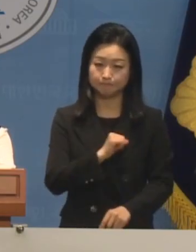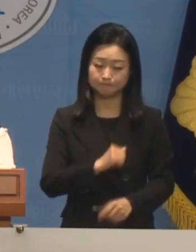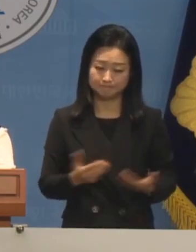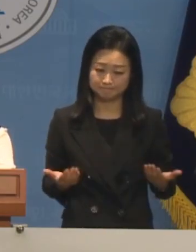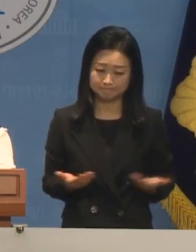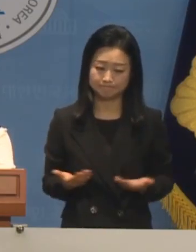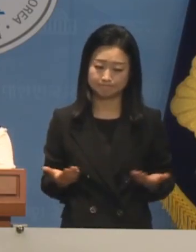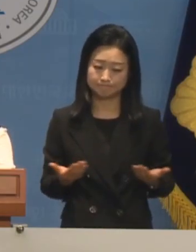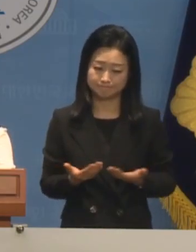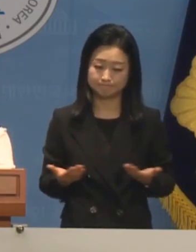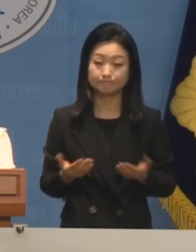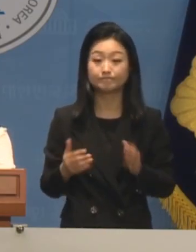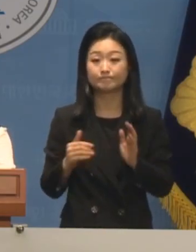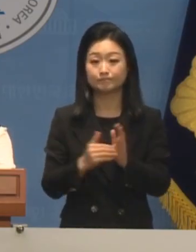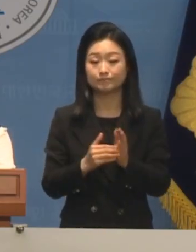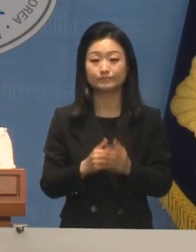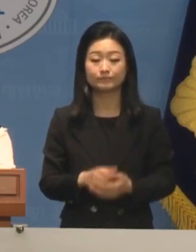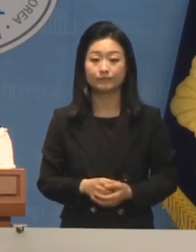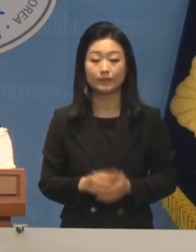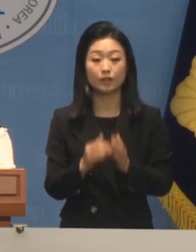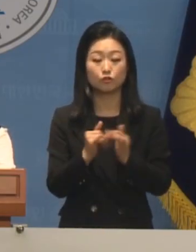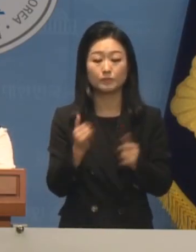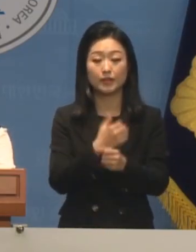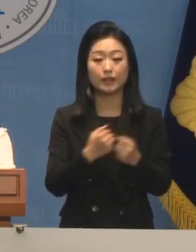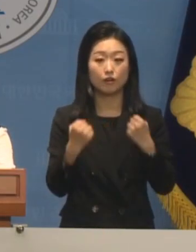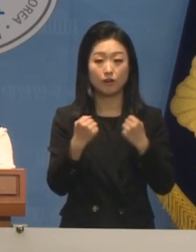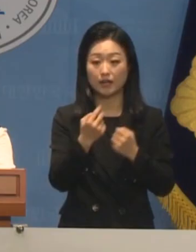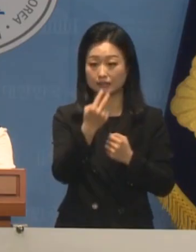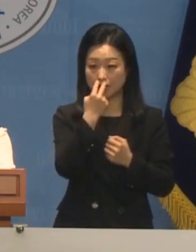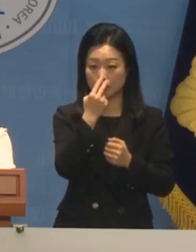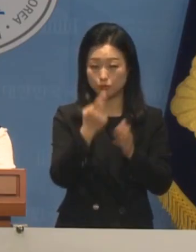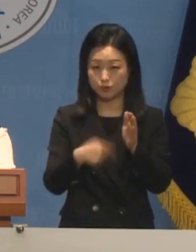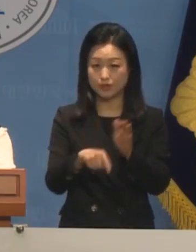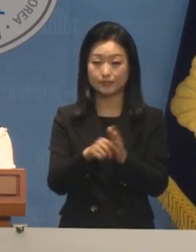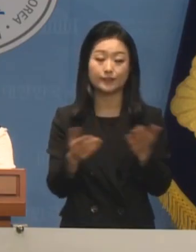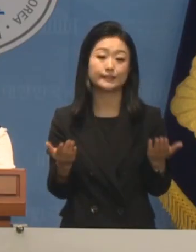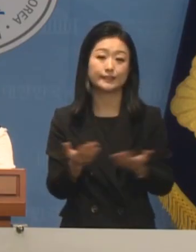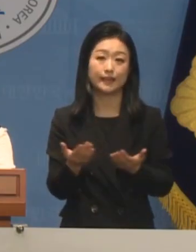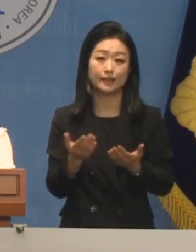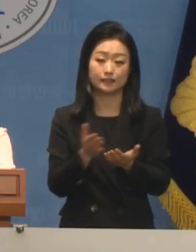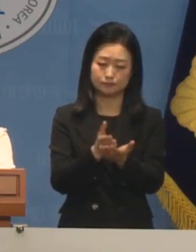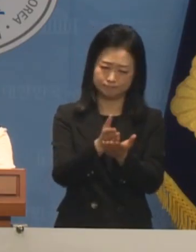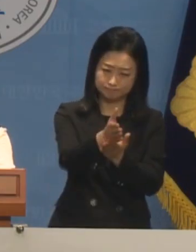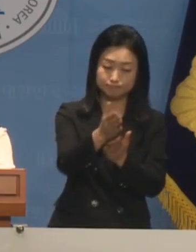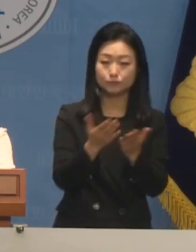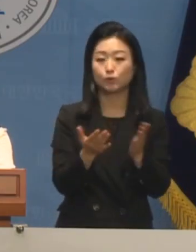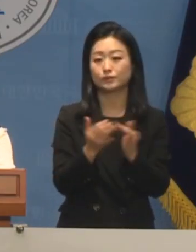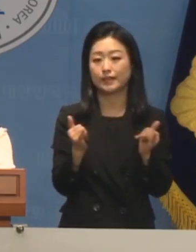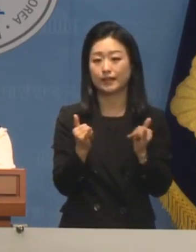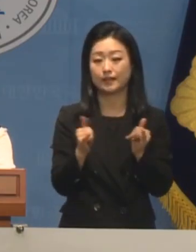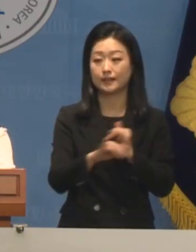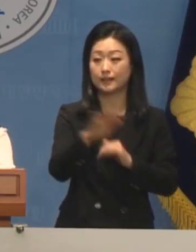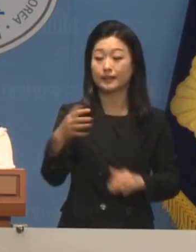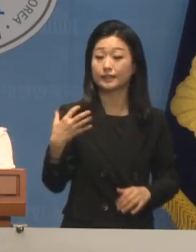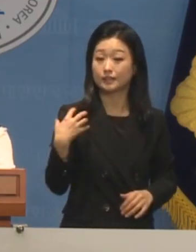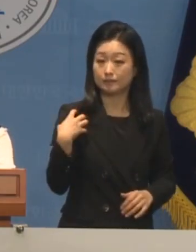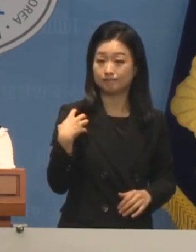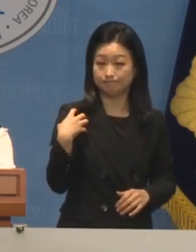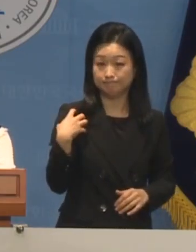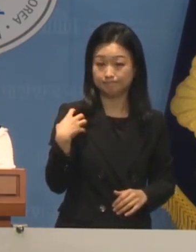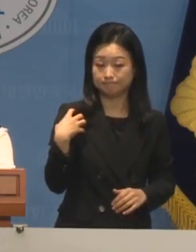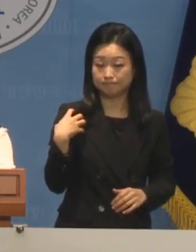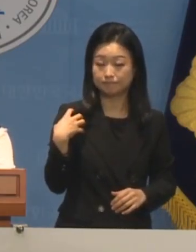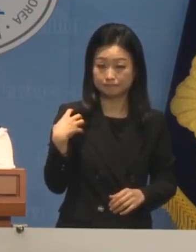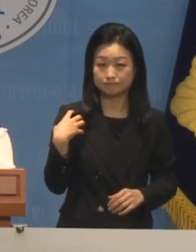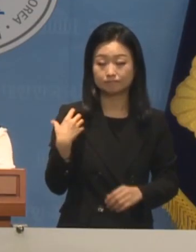현장을 지켜왔습니다 국민의 건강과 생명을 위해 일하는 의료 전문직 노동자들이 담당하는 업무와 사